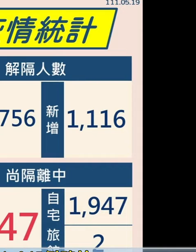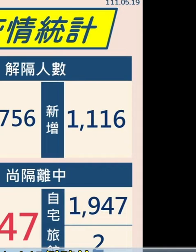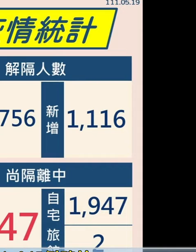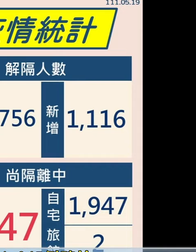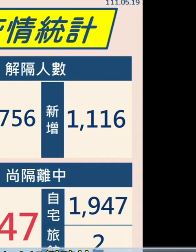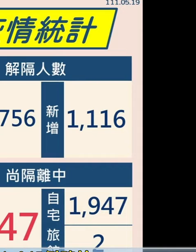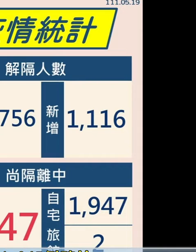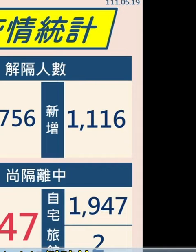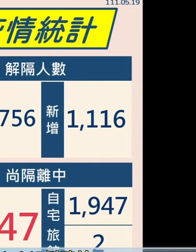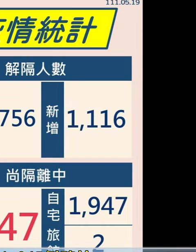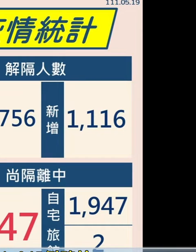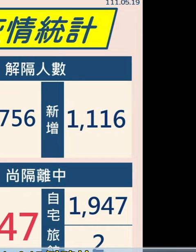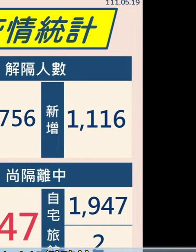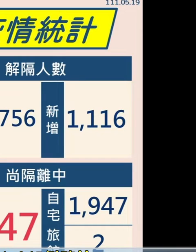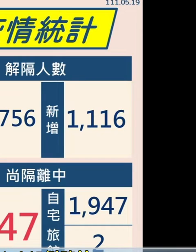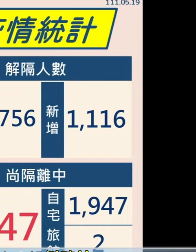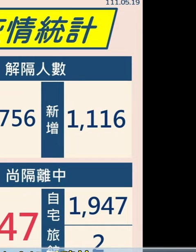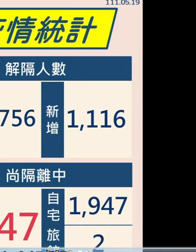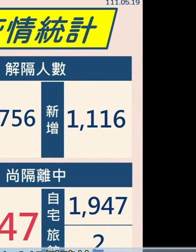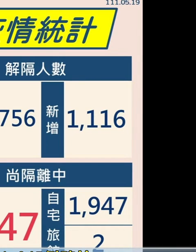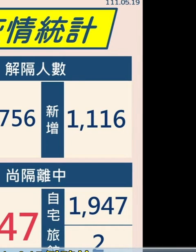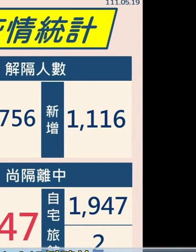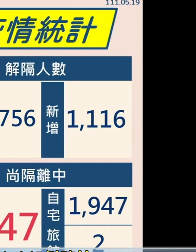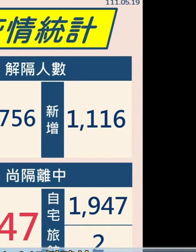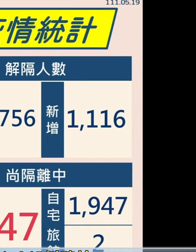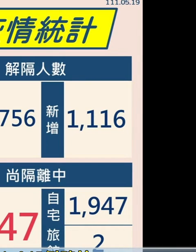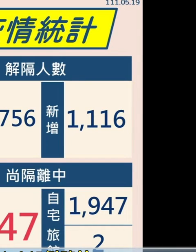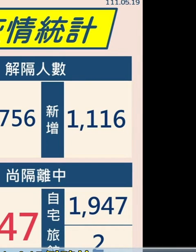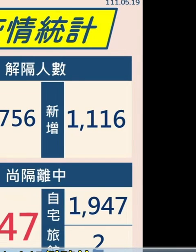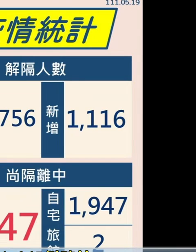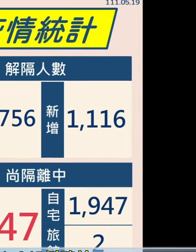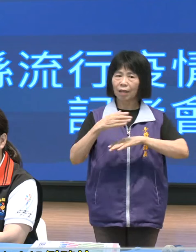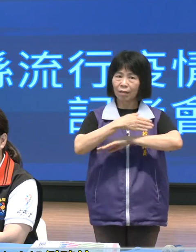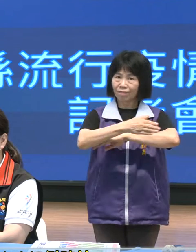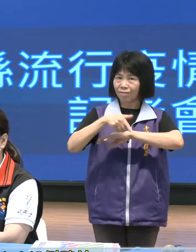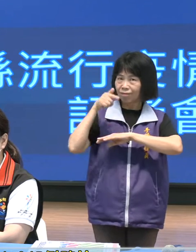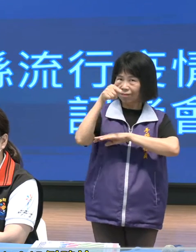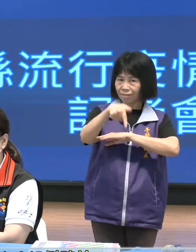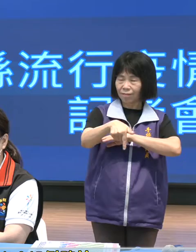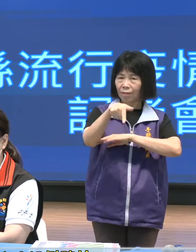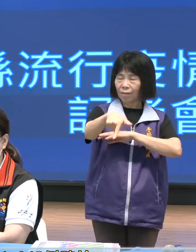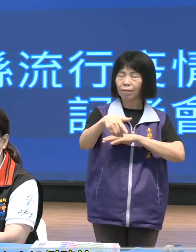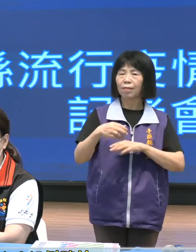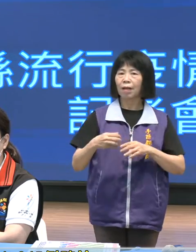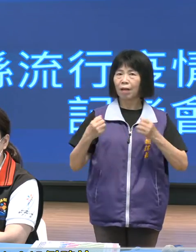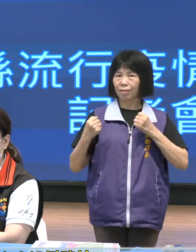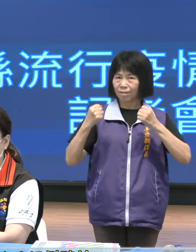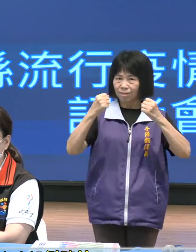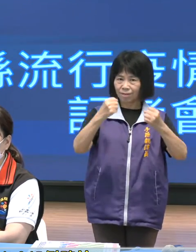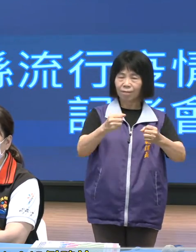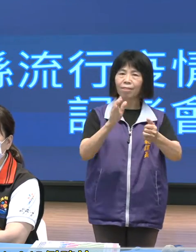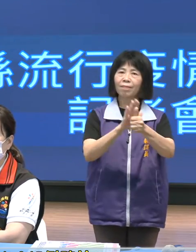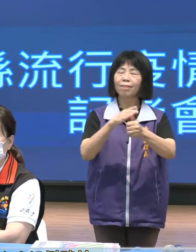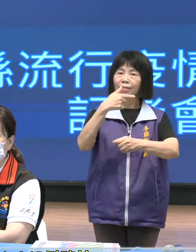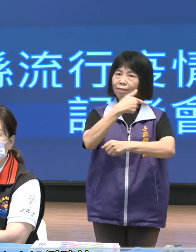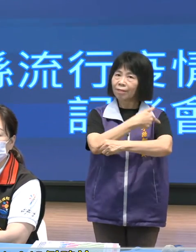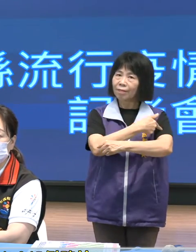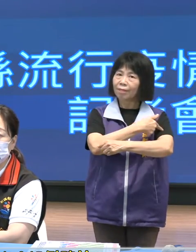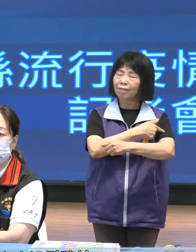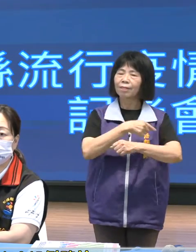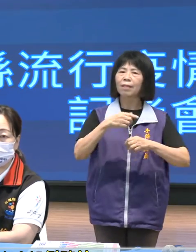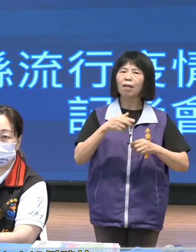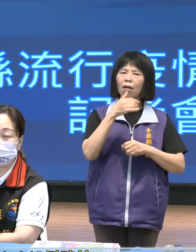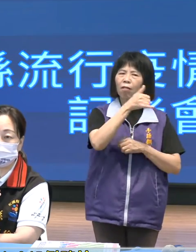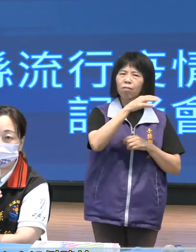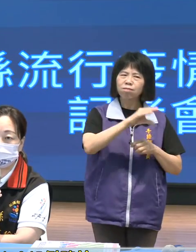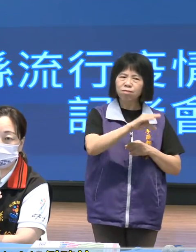率81.3%，并感谢各地村里长以及卫生所人员的协助。 从一村一